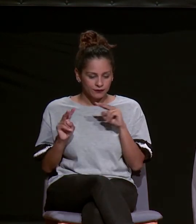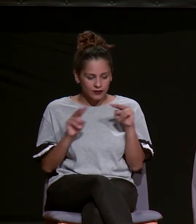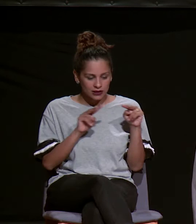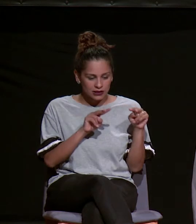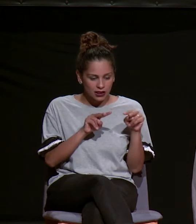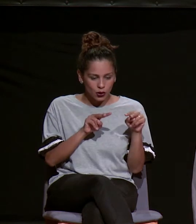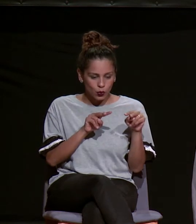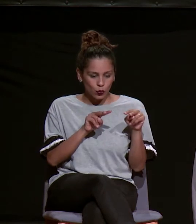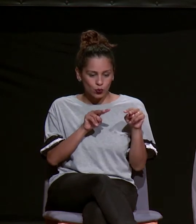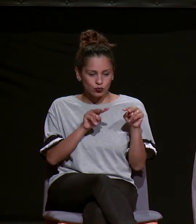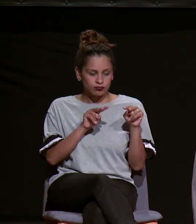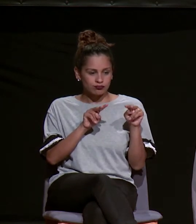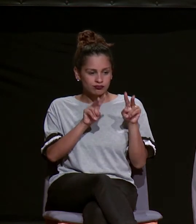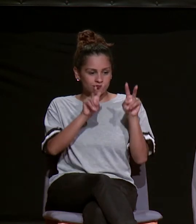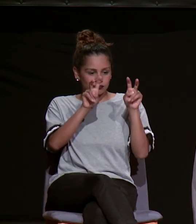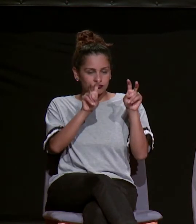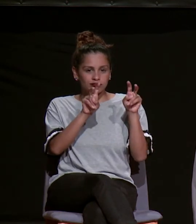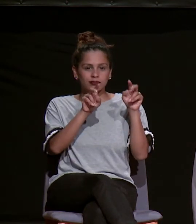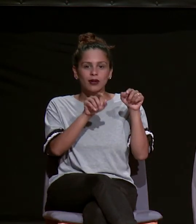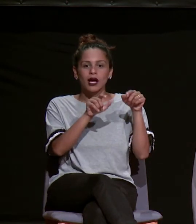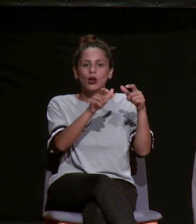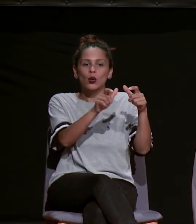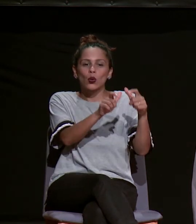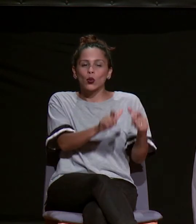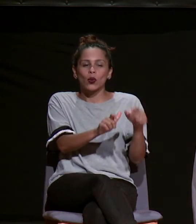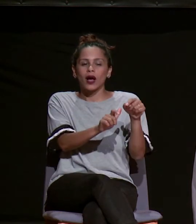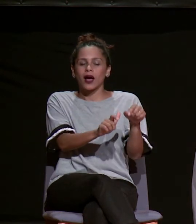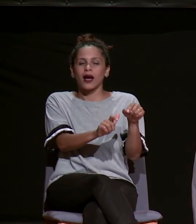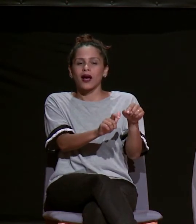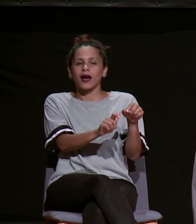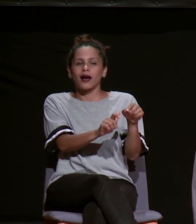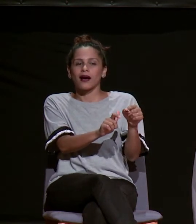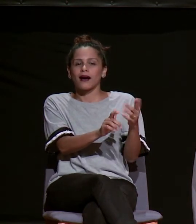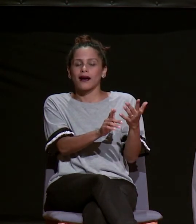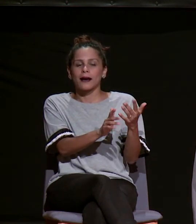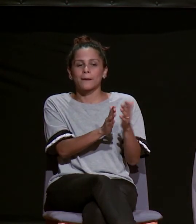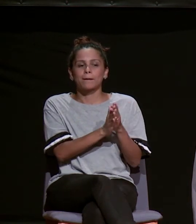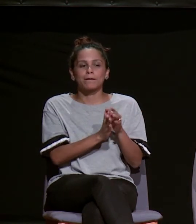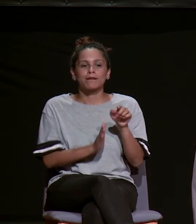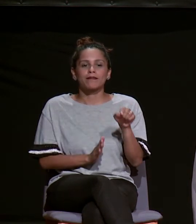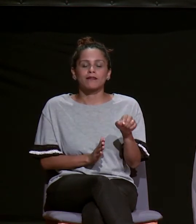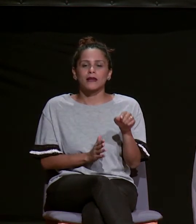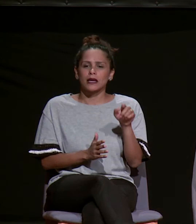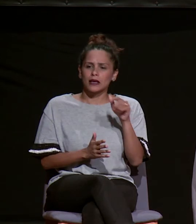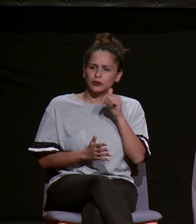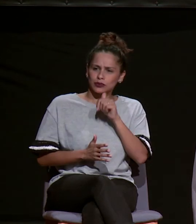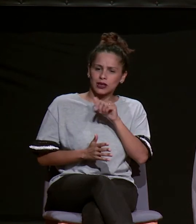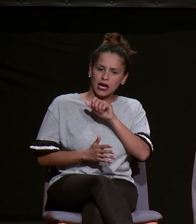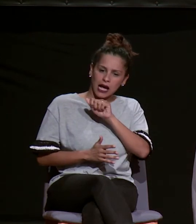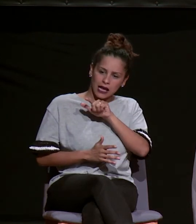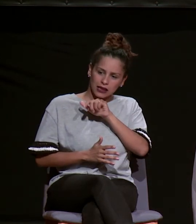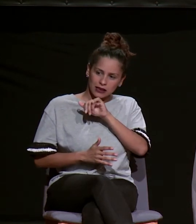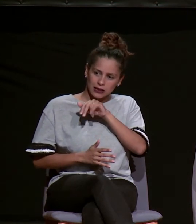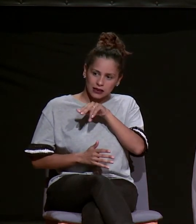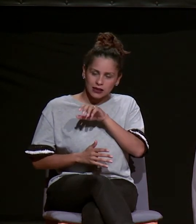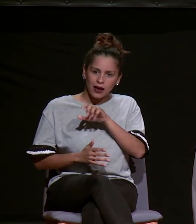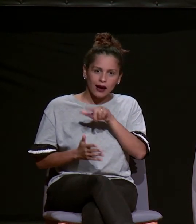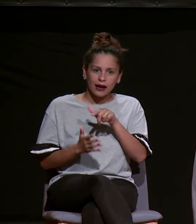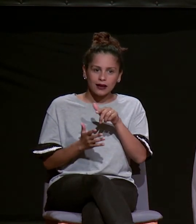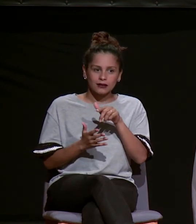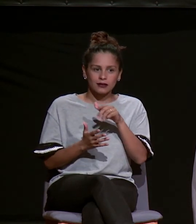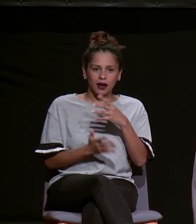uma cantora, né, como a gente conversou. Eu achei muito bonito ela faz uso desse lugar de